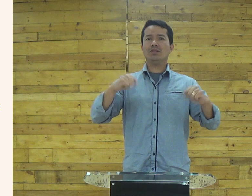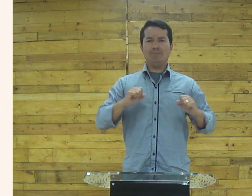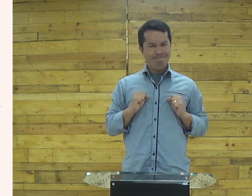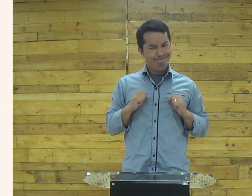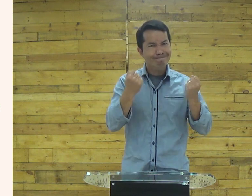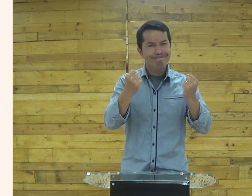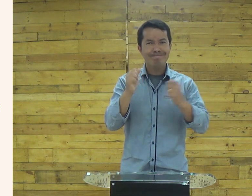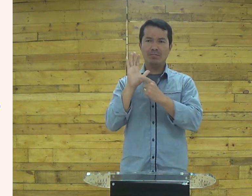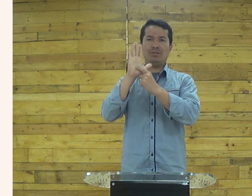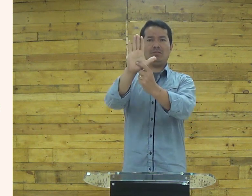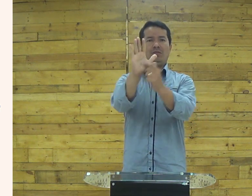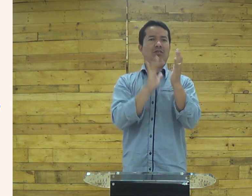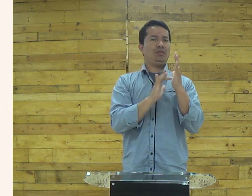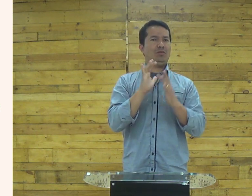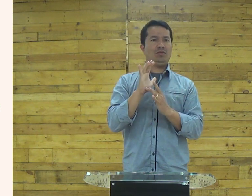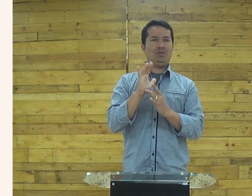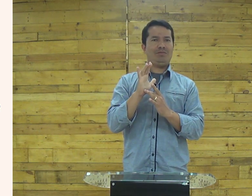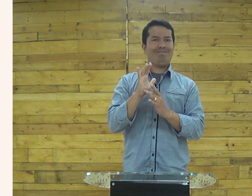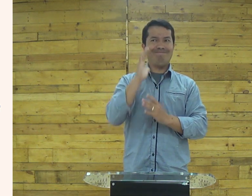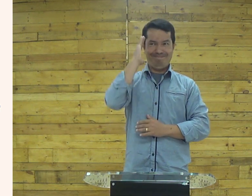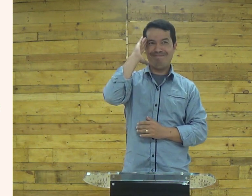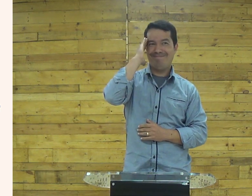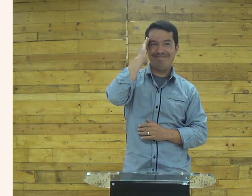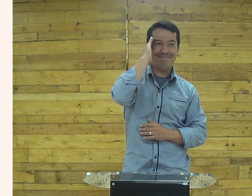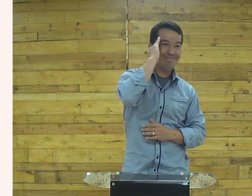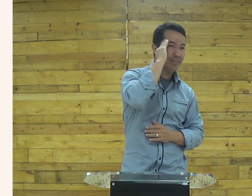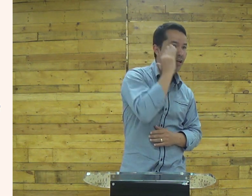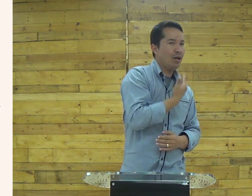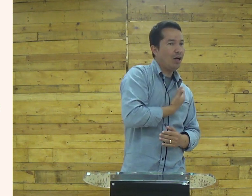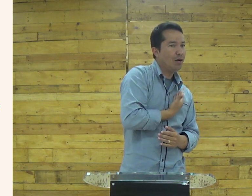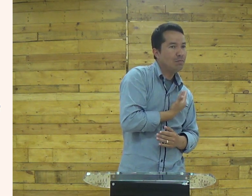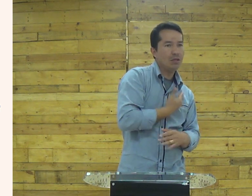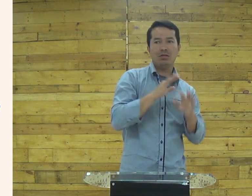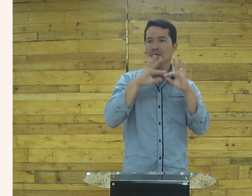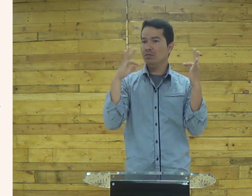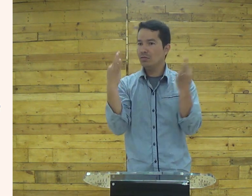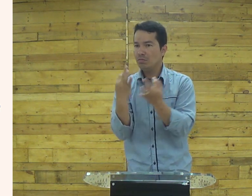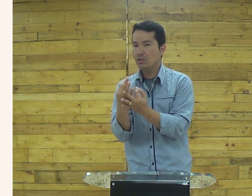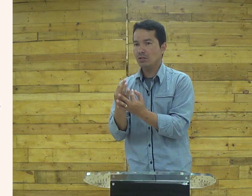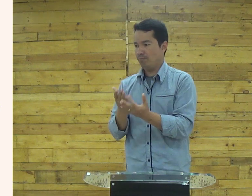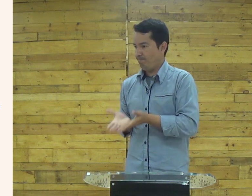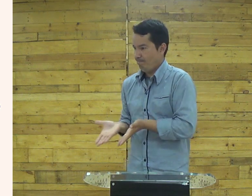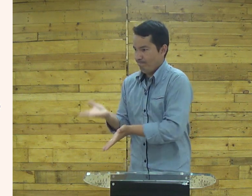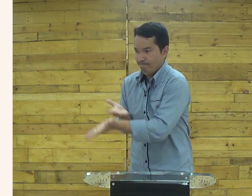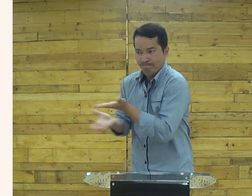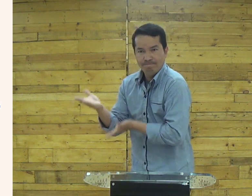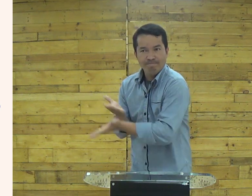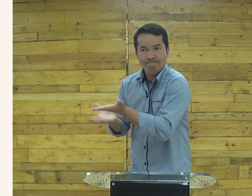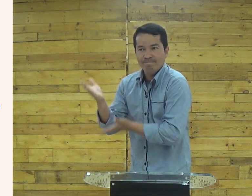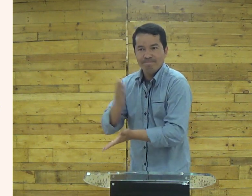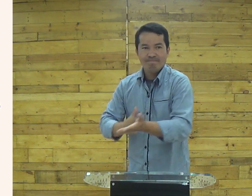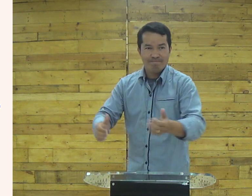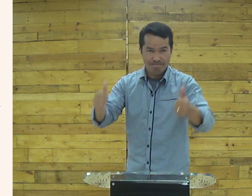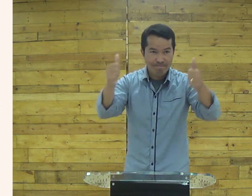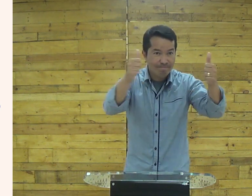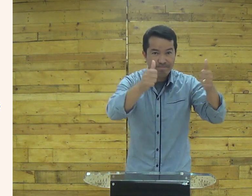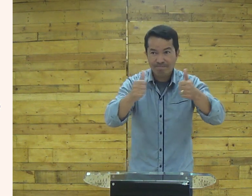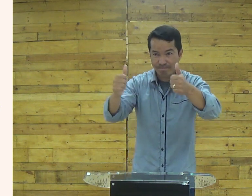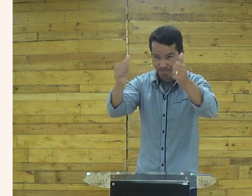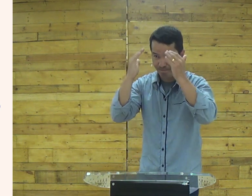e deixar de estar quietos, mas sim mostrar o Evangelho. Consegue me entender? Aos seus amigos, à sua família,